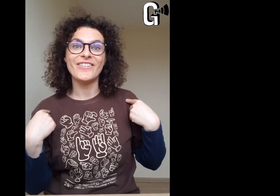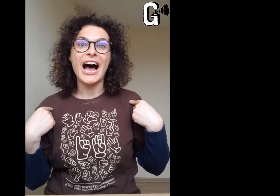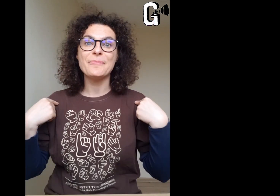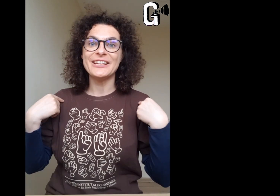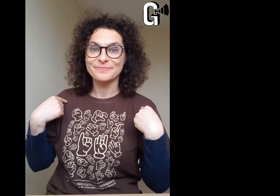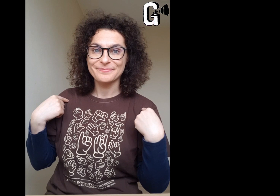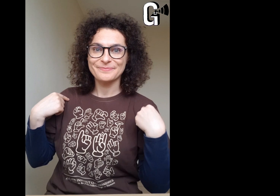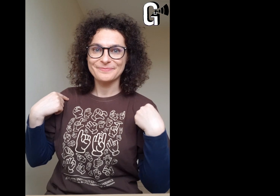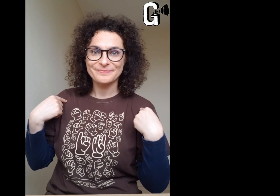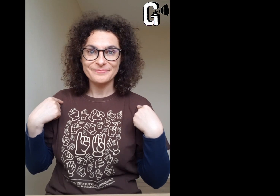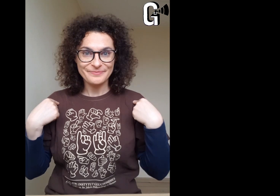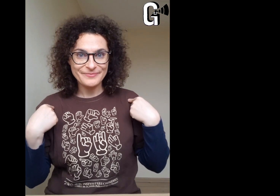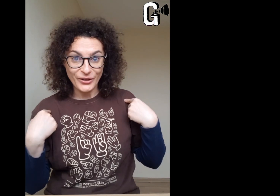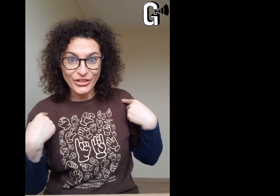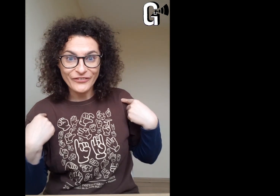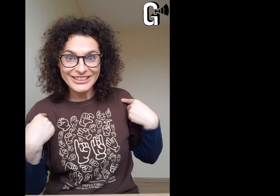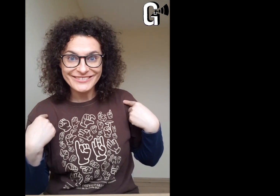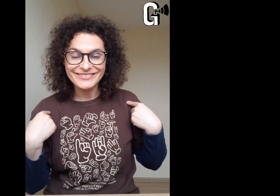zaśpiewamy. Gotowi?